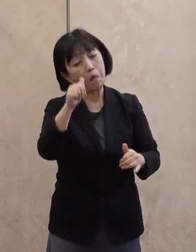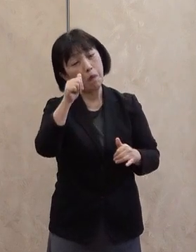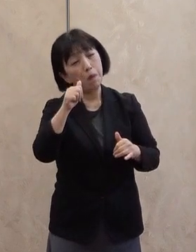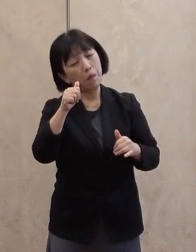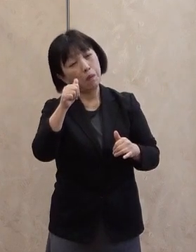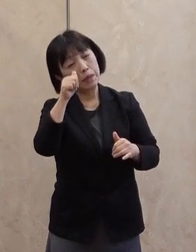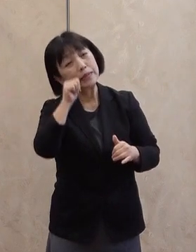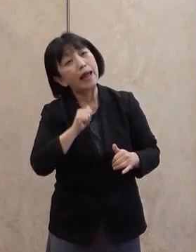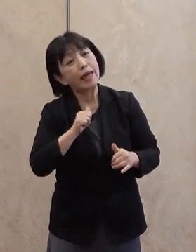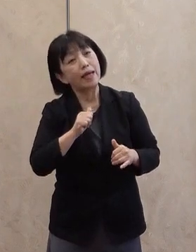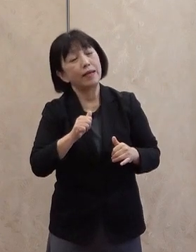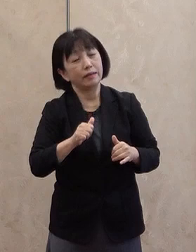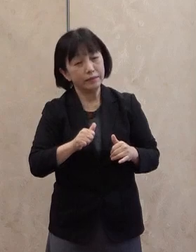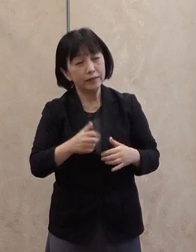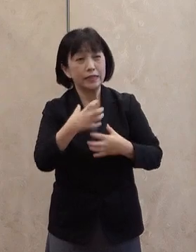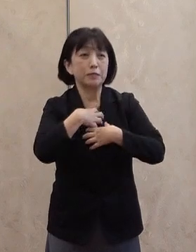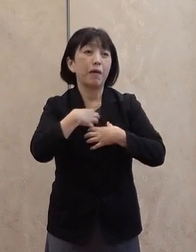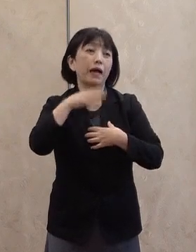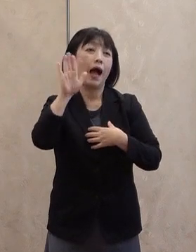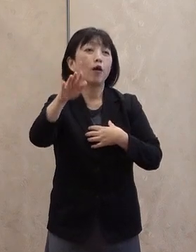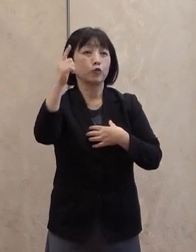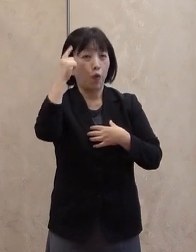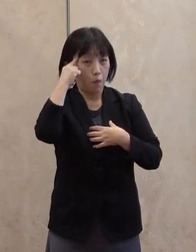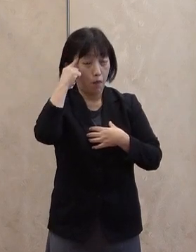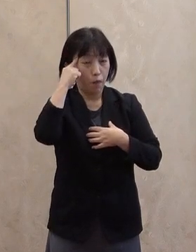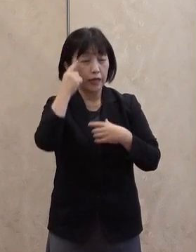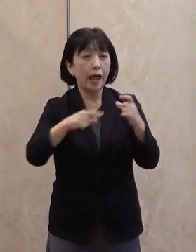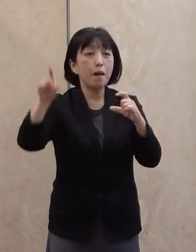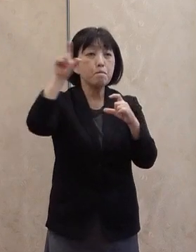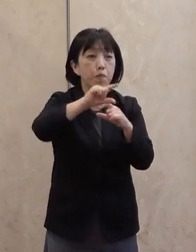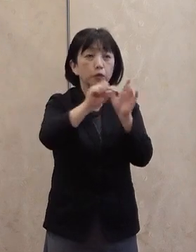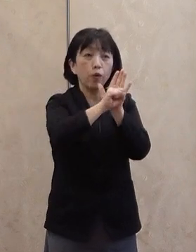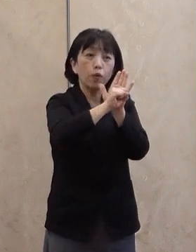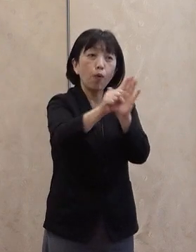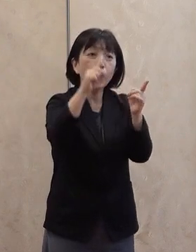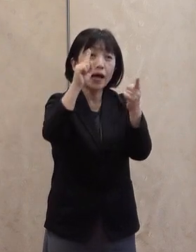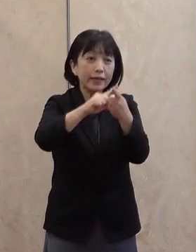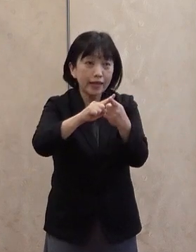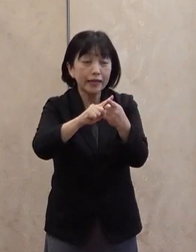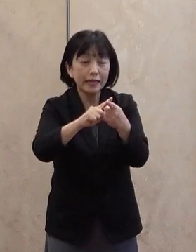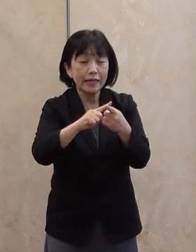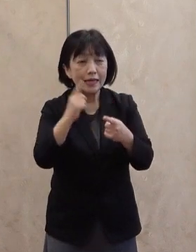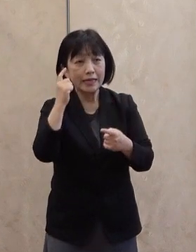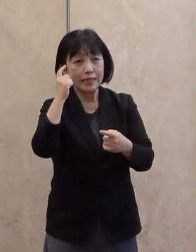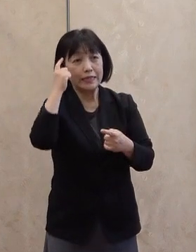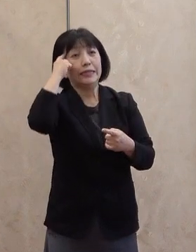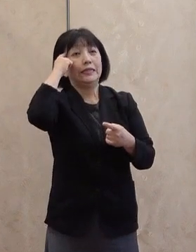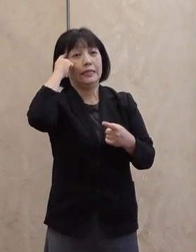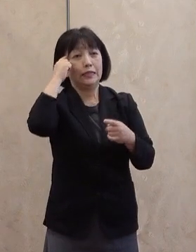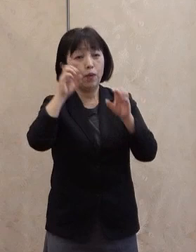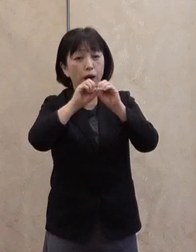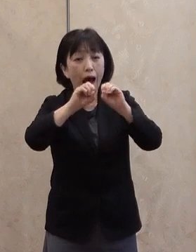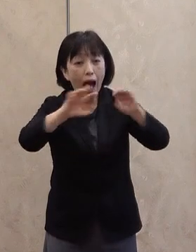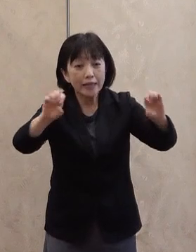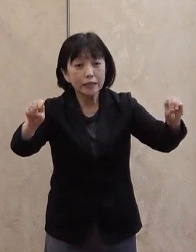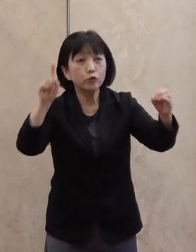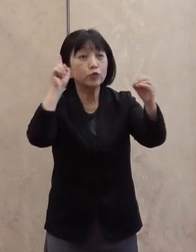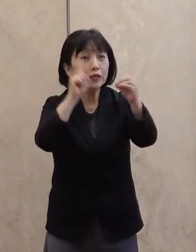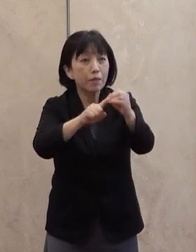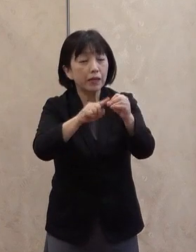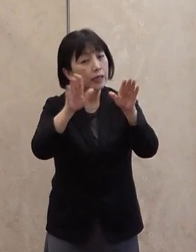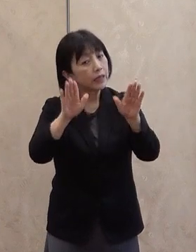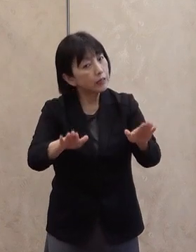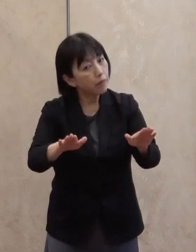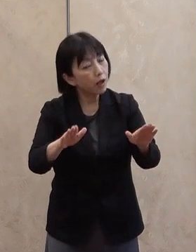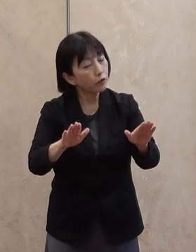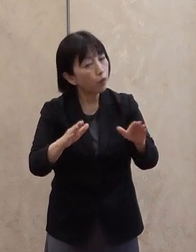ということも懸念されるかと思います。あのより効果的にですね、あの危機意識を発信する上で今のままでいいのか